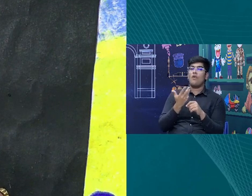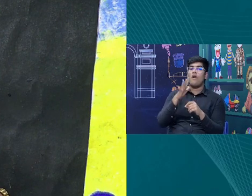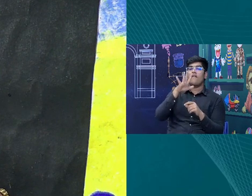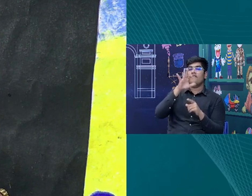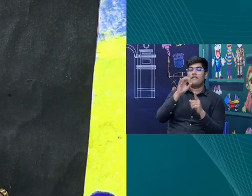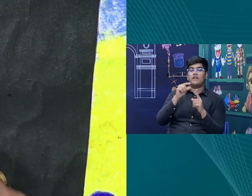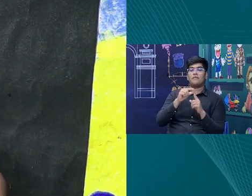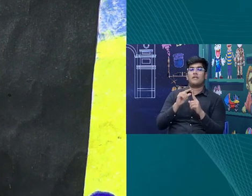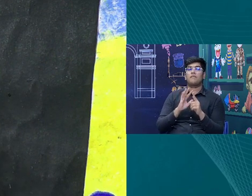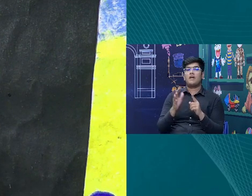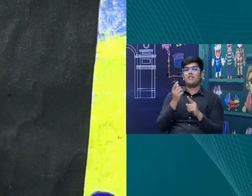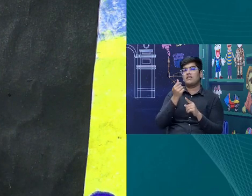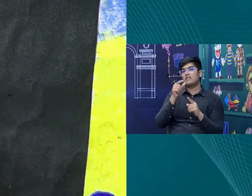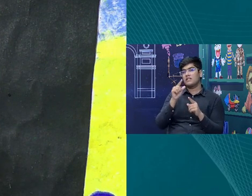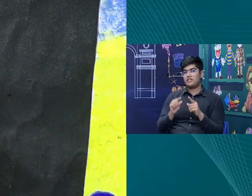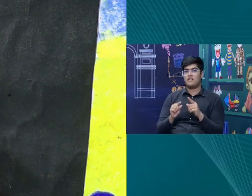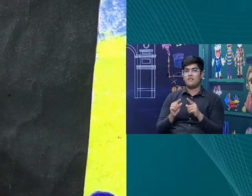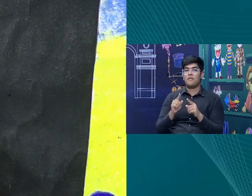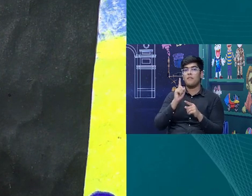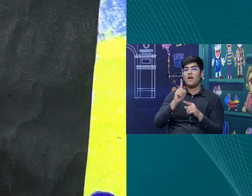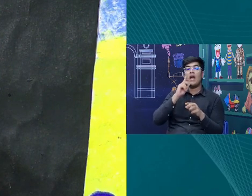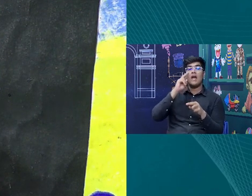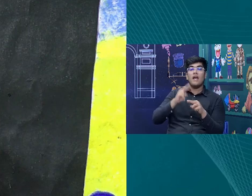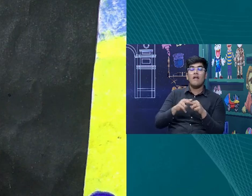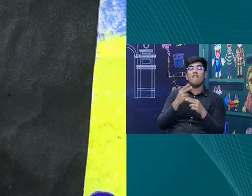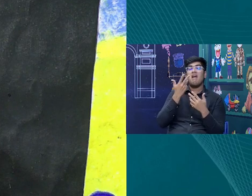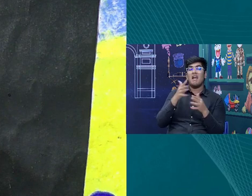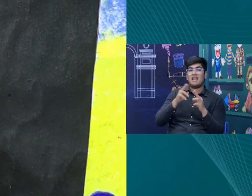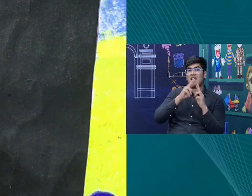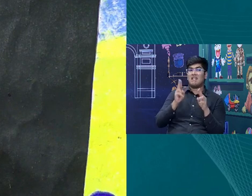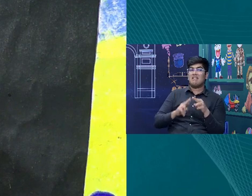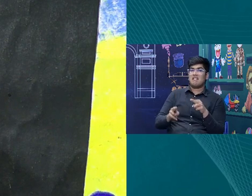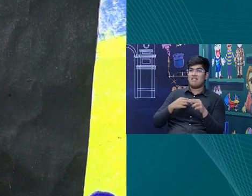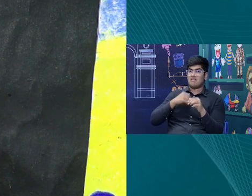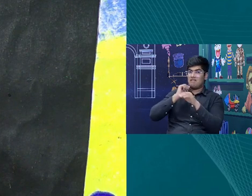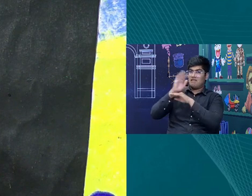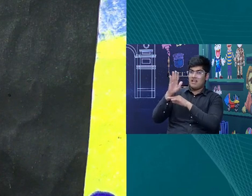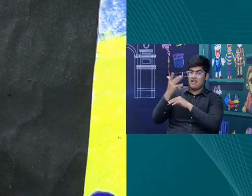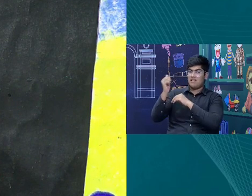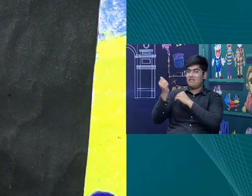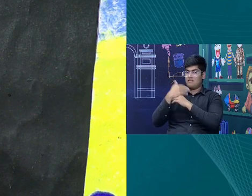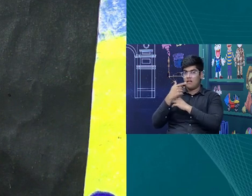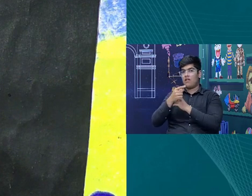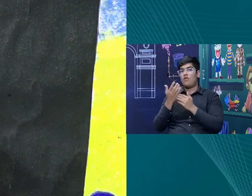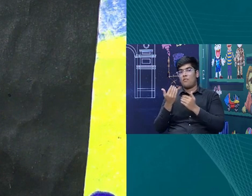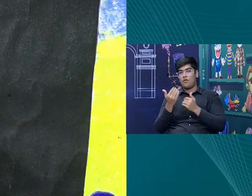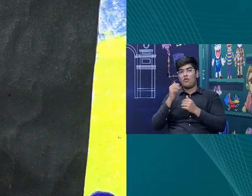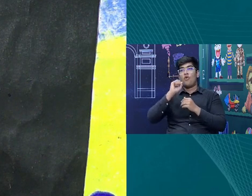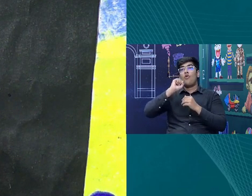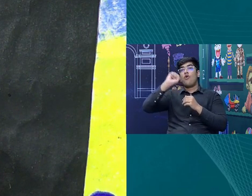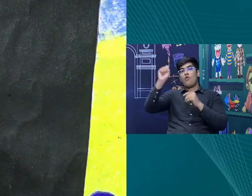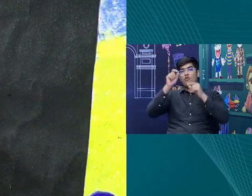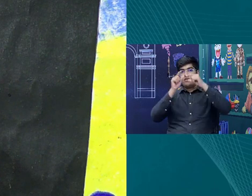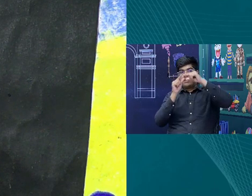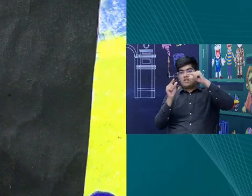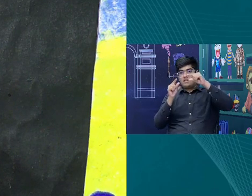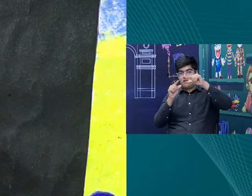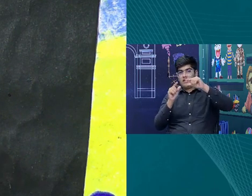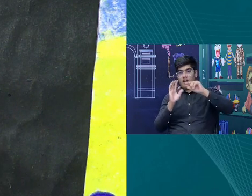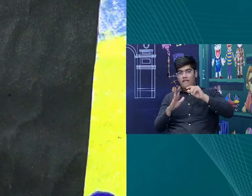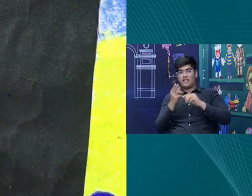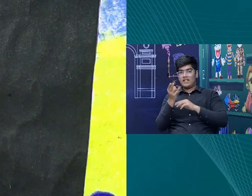पचास वैस लेकिन अगर ये किसी और दूर दराज देश से आ रहा है तो वहां से भी हमारे पास आएंगे वहां की अपनी रसीदी टिकेट लगी